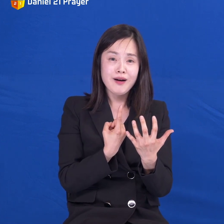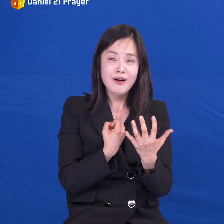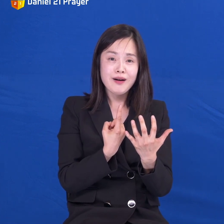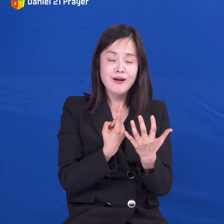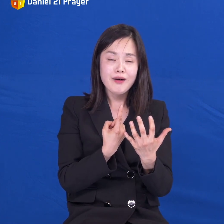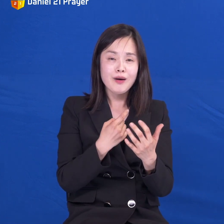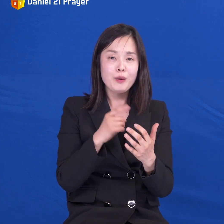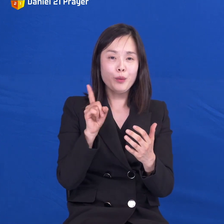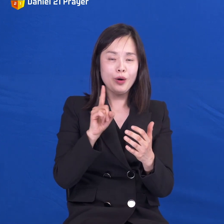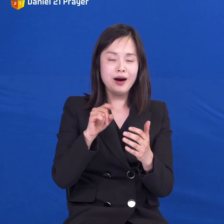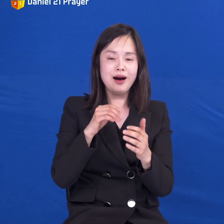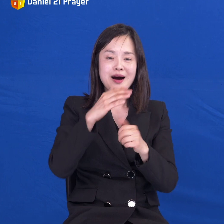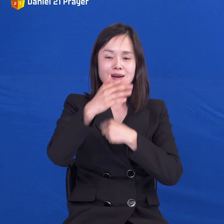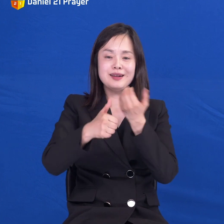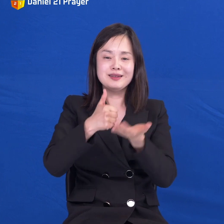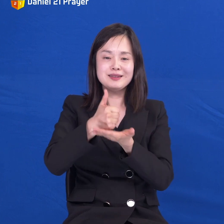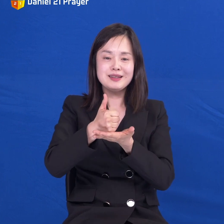기도응답입니다.